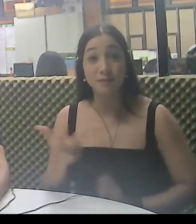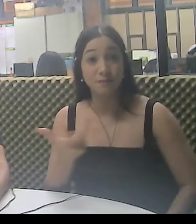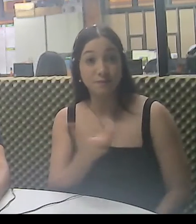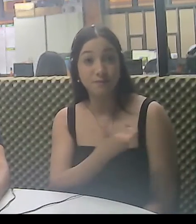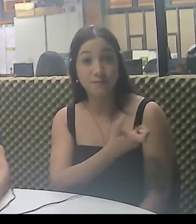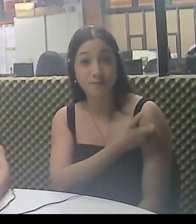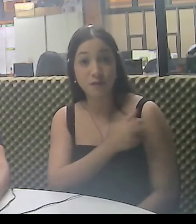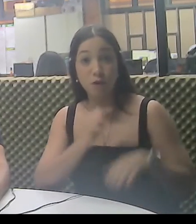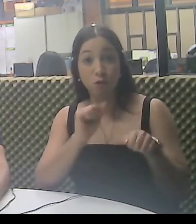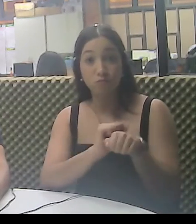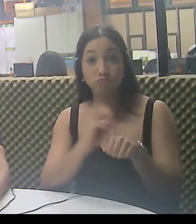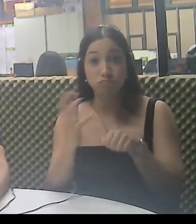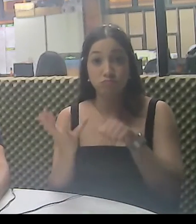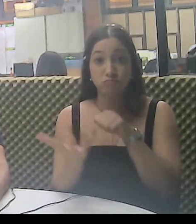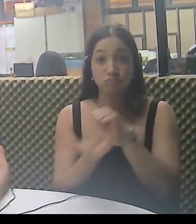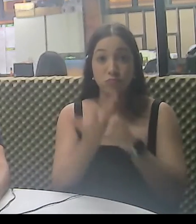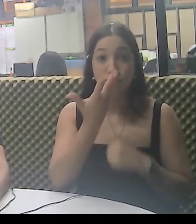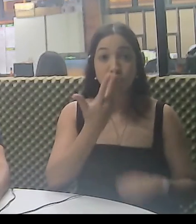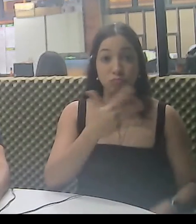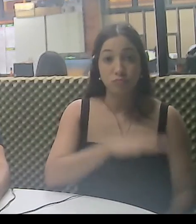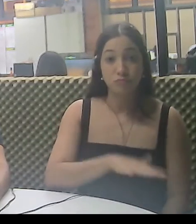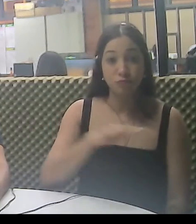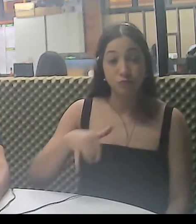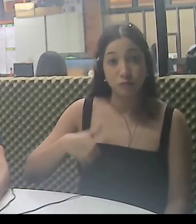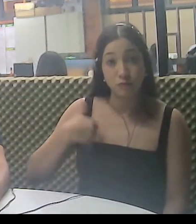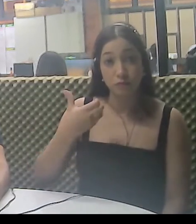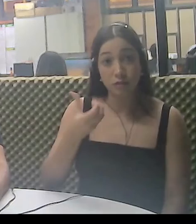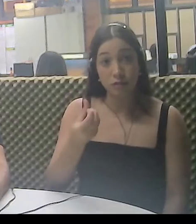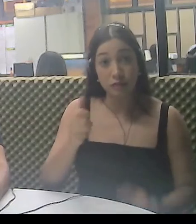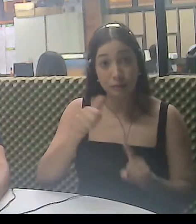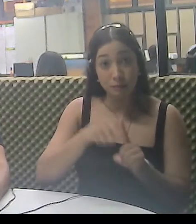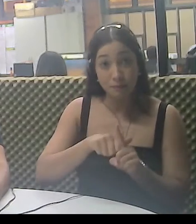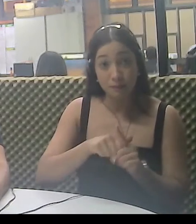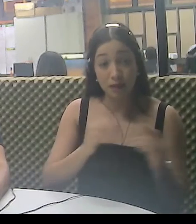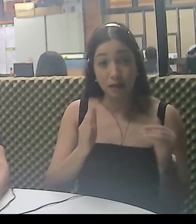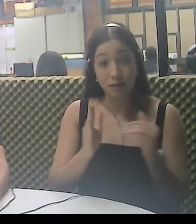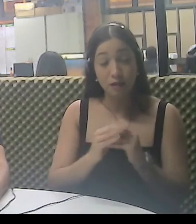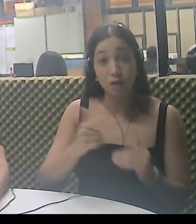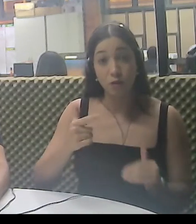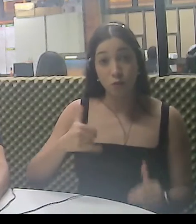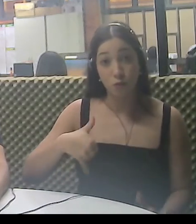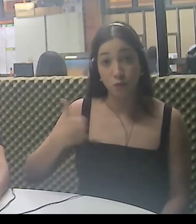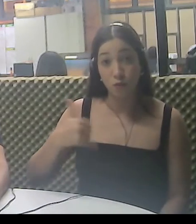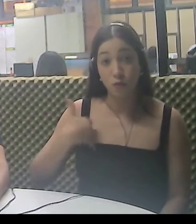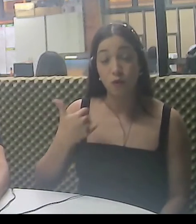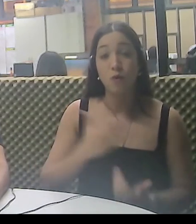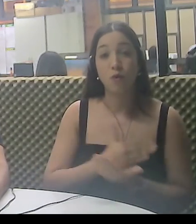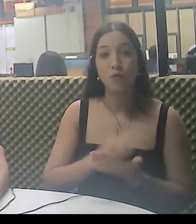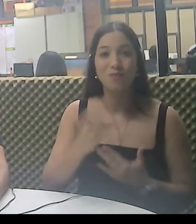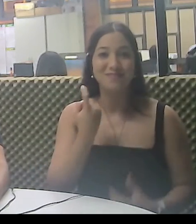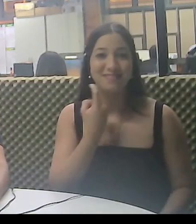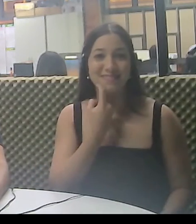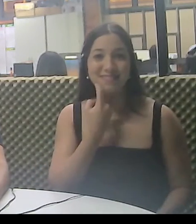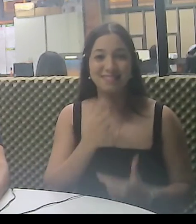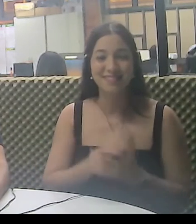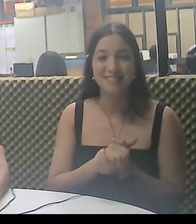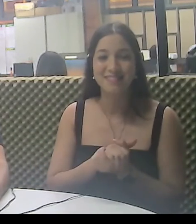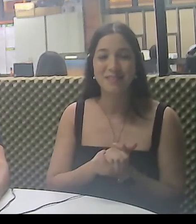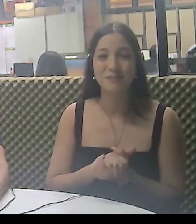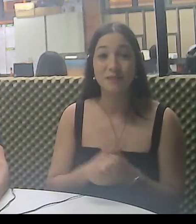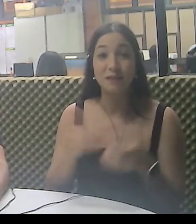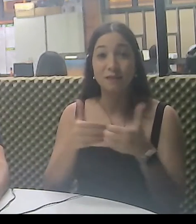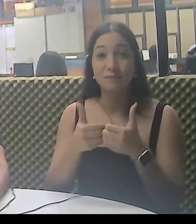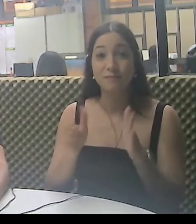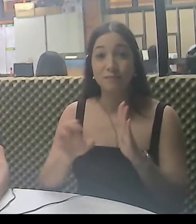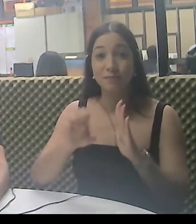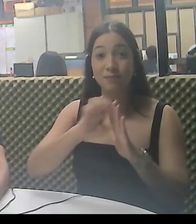Vacinação contra a Covid-19 para crianças entre 6 meses e 2 anos começou nesta sexta-feira. Está